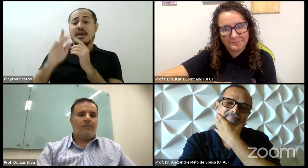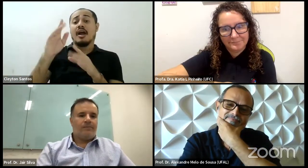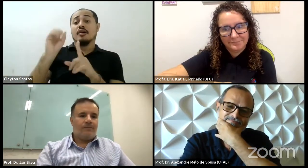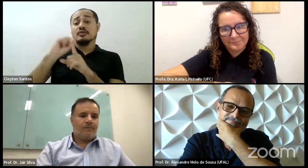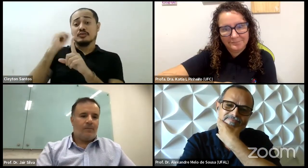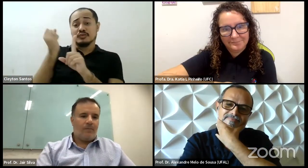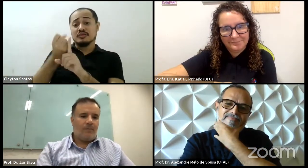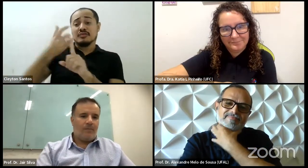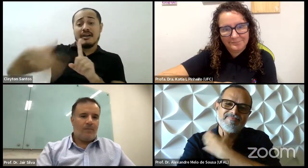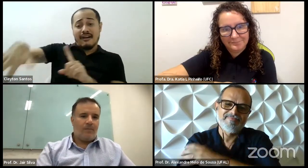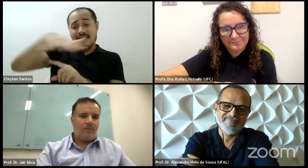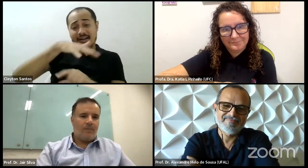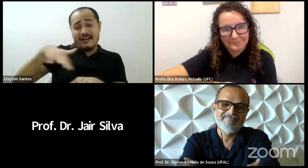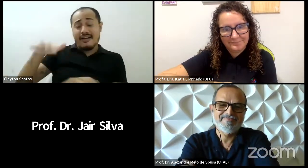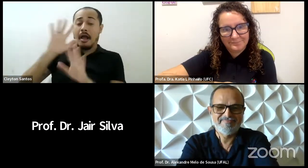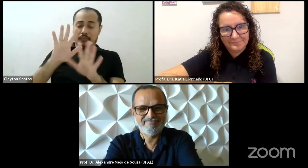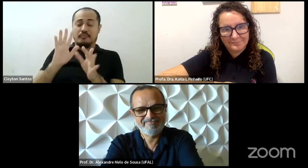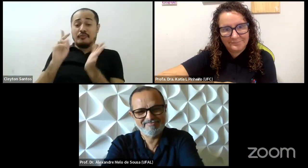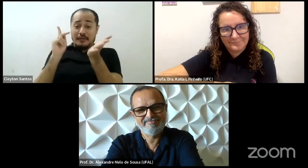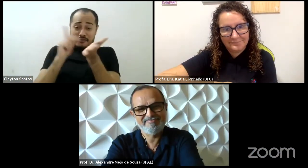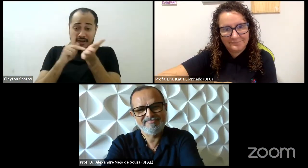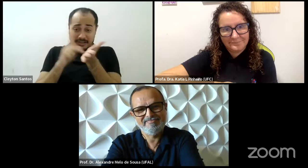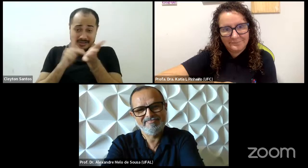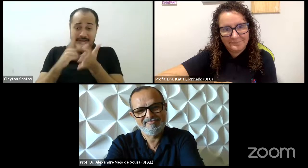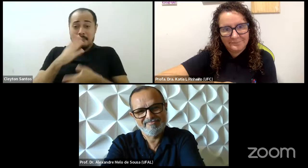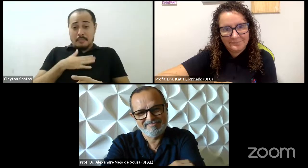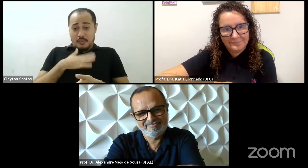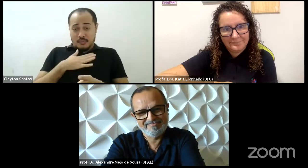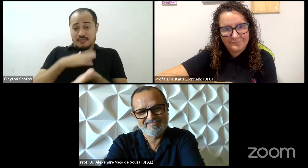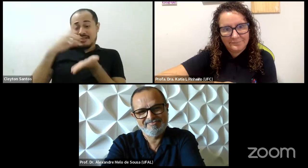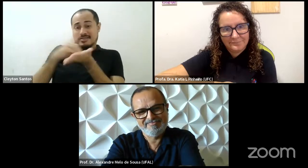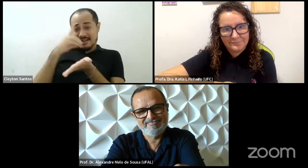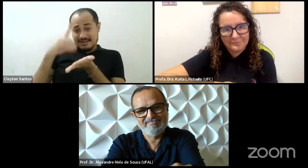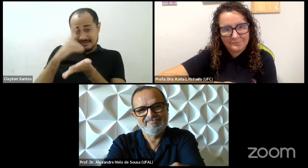Deixa eu pensar um pouco, deixa eu formular essa resposta, professor.